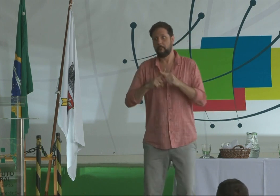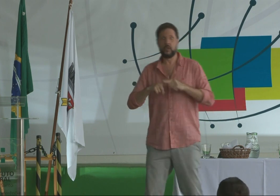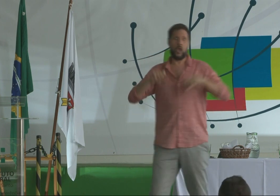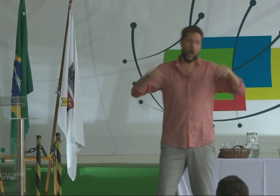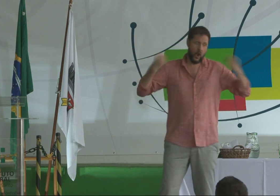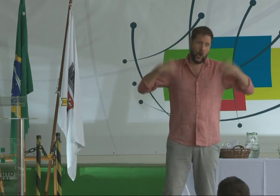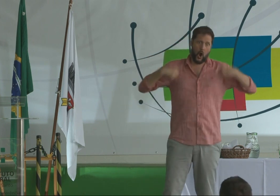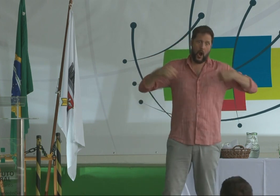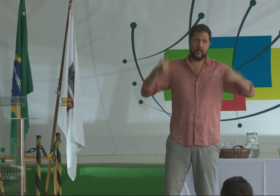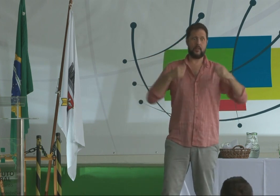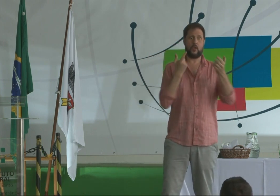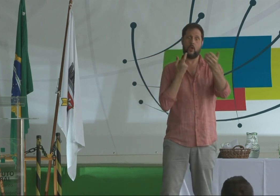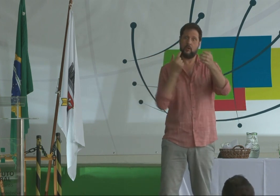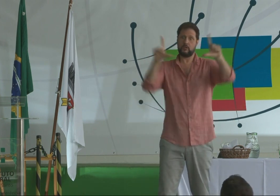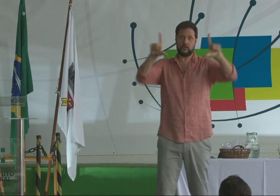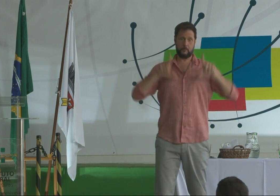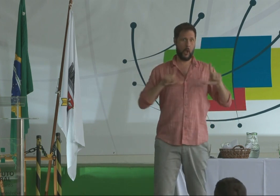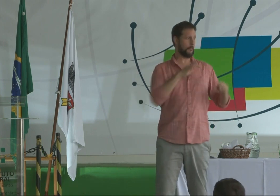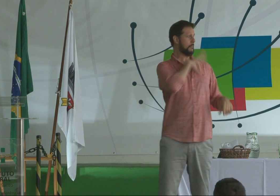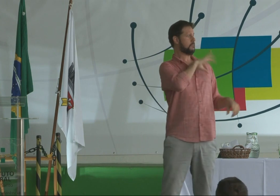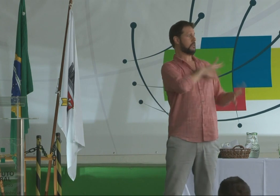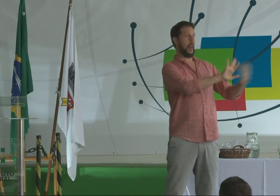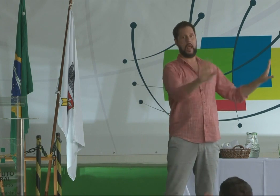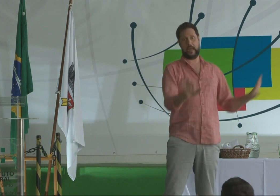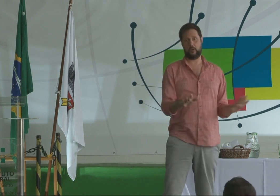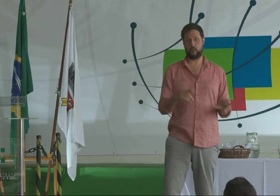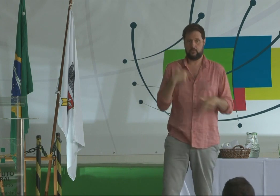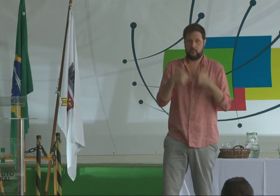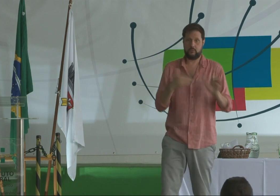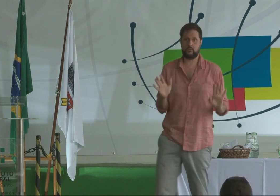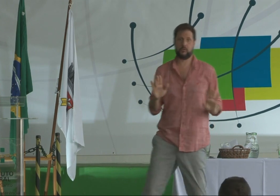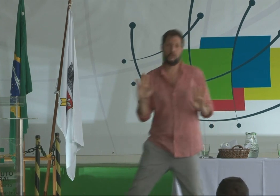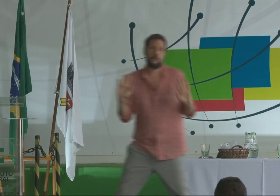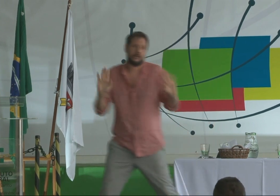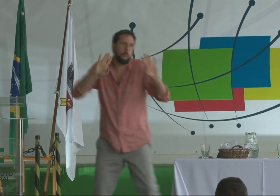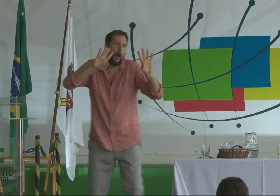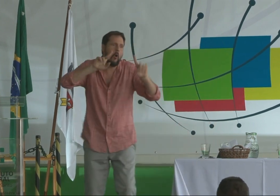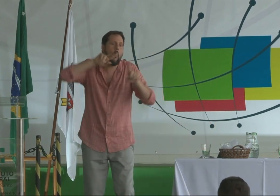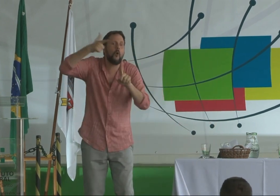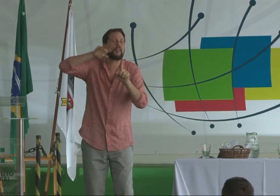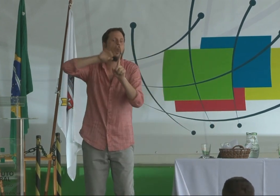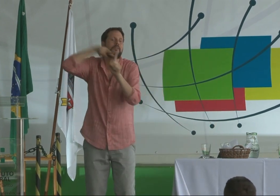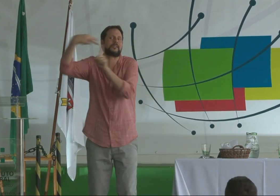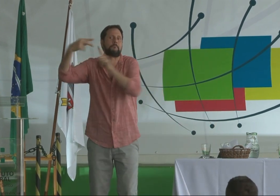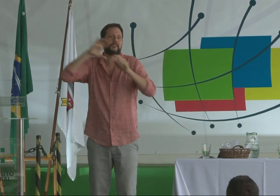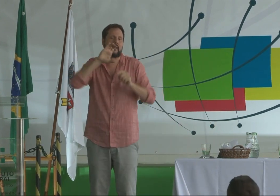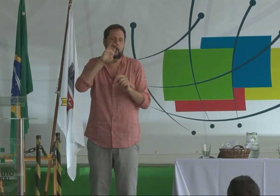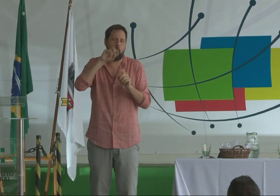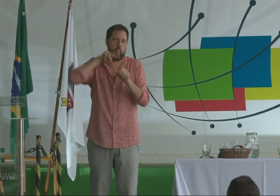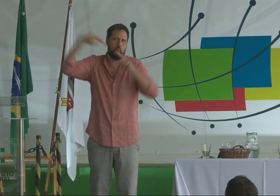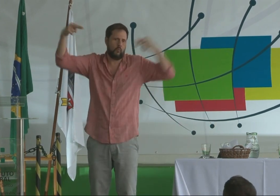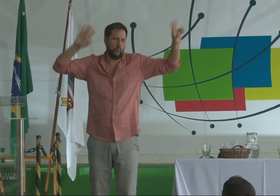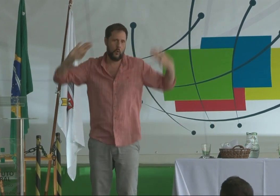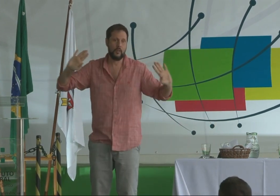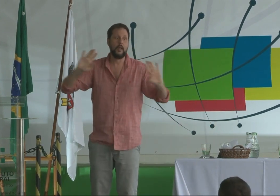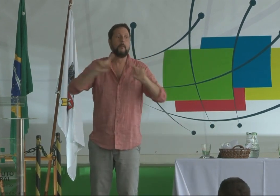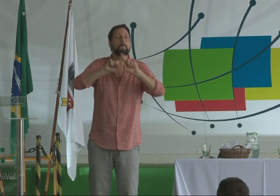e ensinar. Isso é verdade, porque corre contra o tempo, só recebe o diploma para ganhar mais. Então, são as constituições